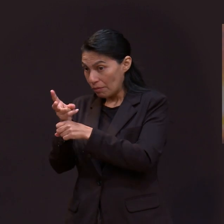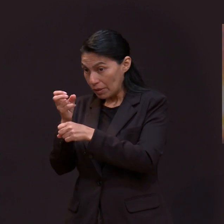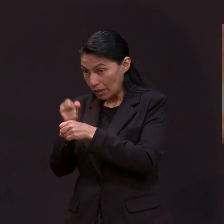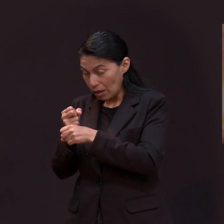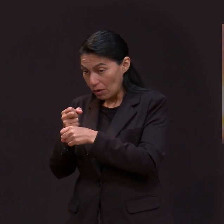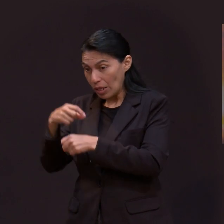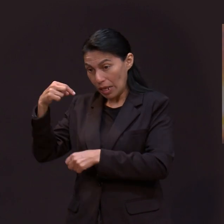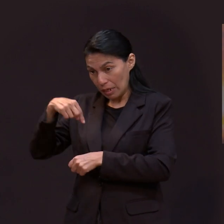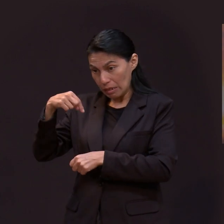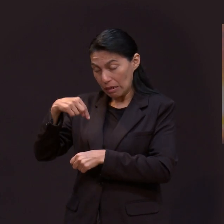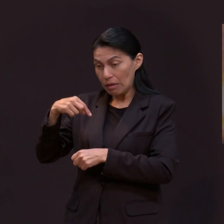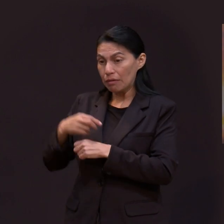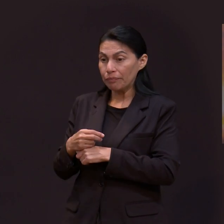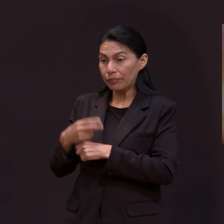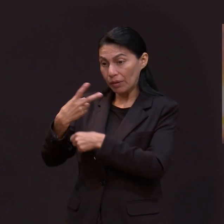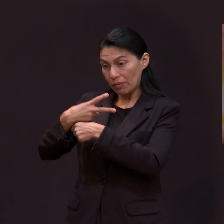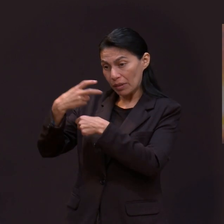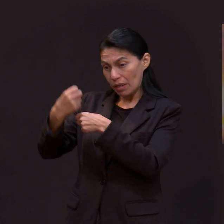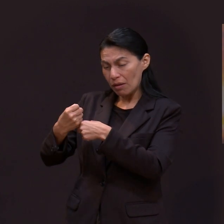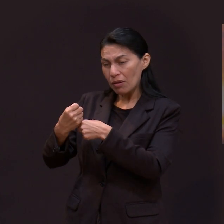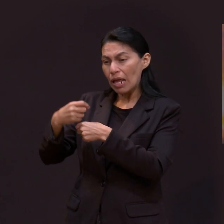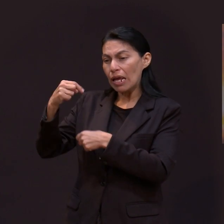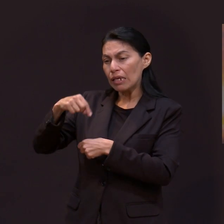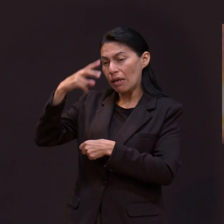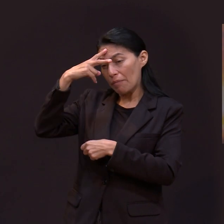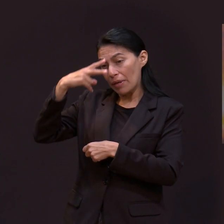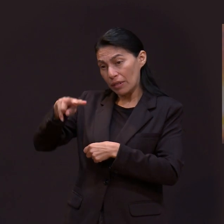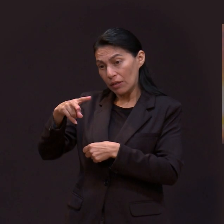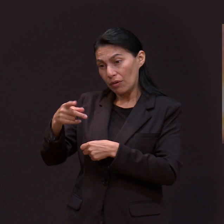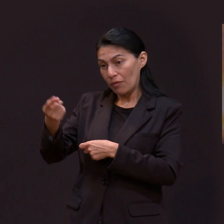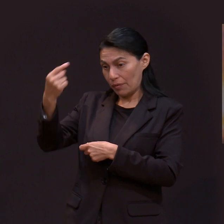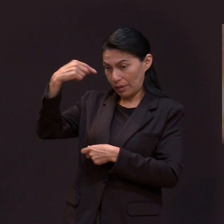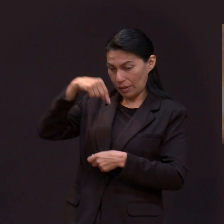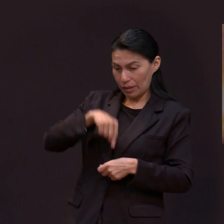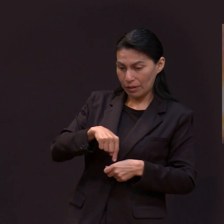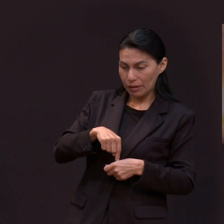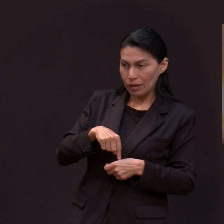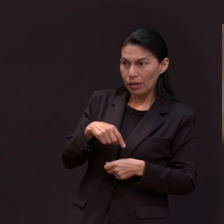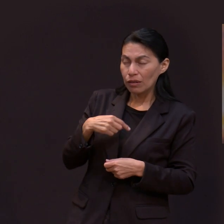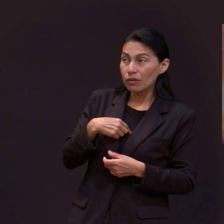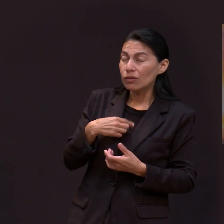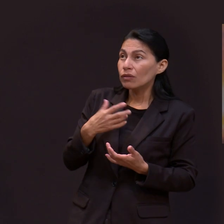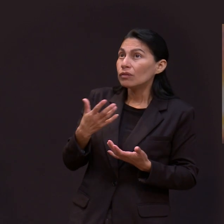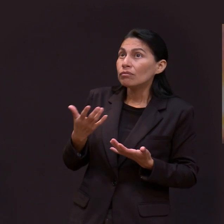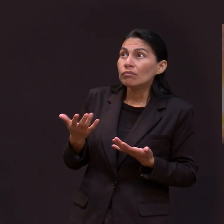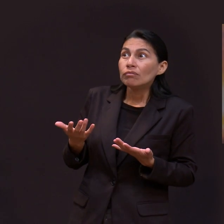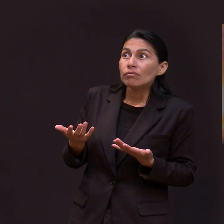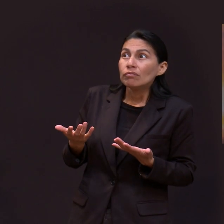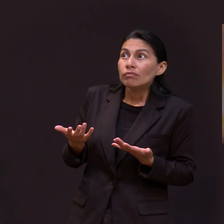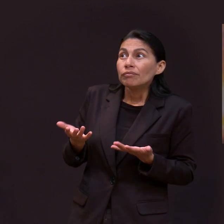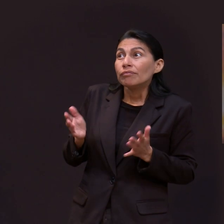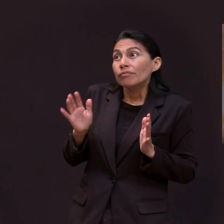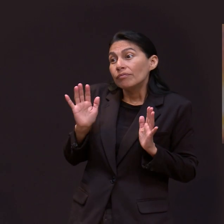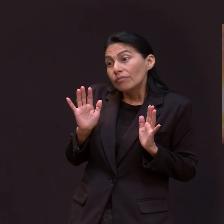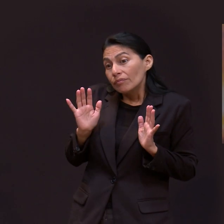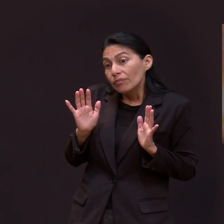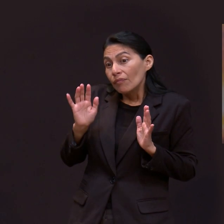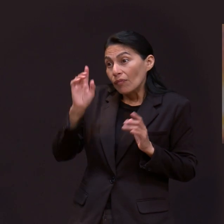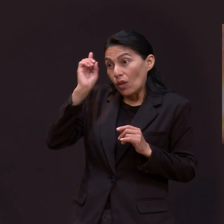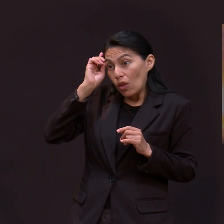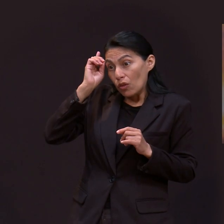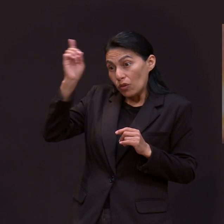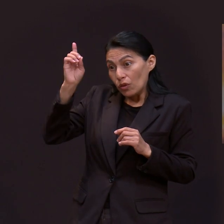invitación para venir aquí a méxico sí en ese momento yo lo único que dije fue